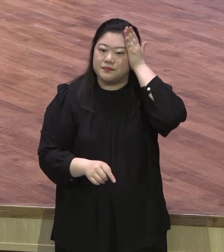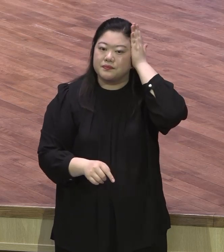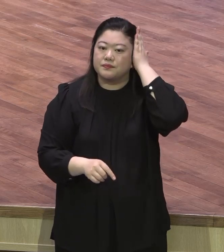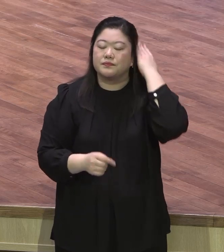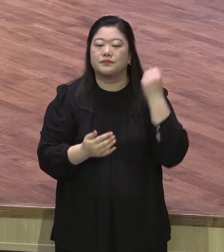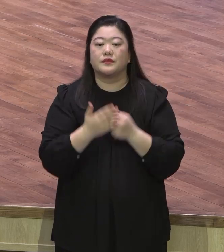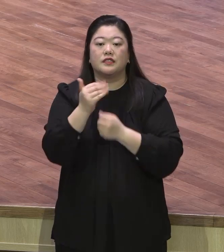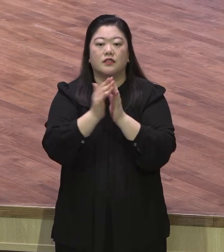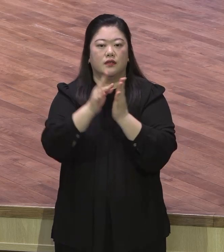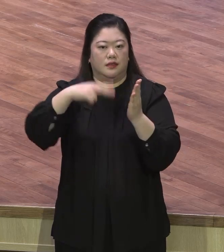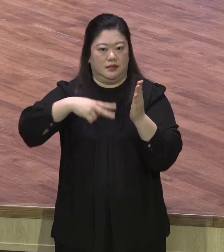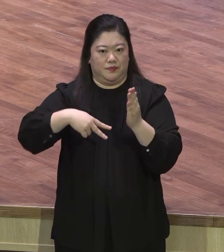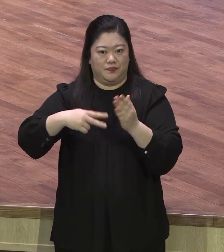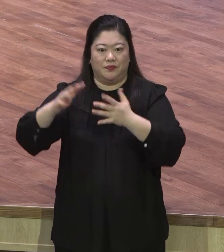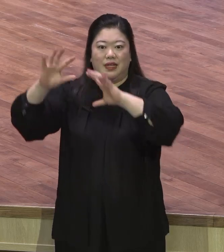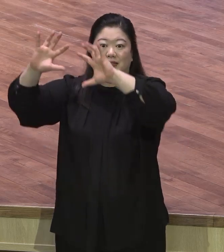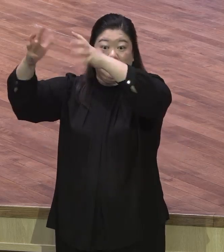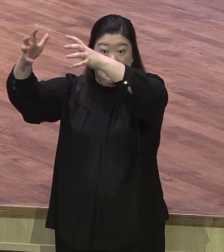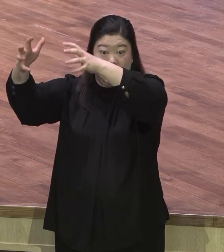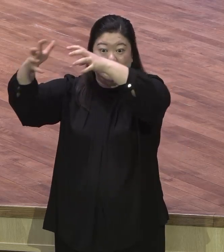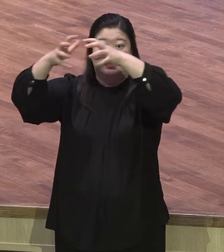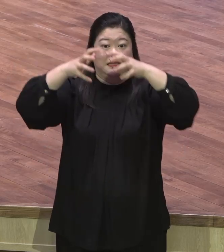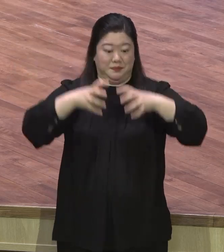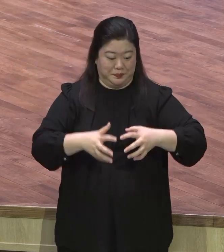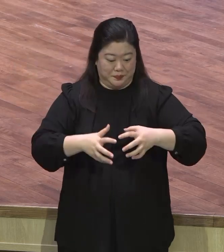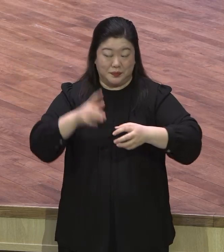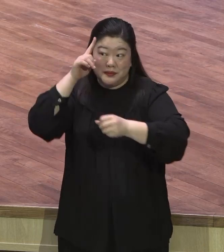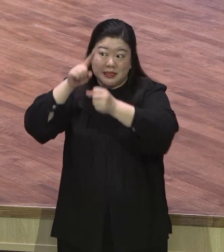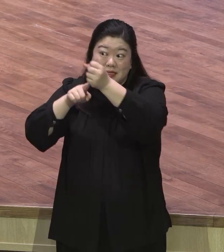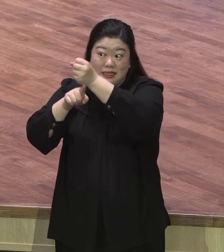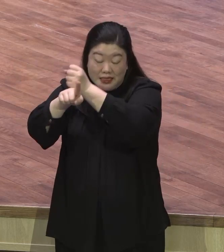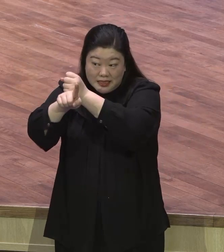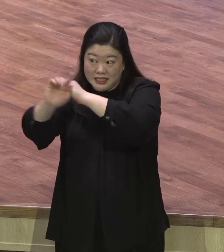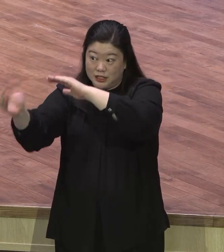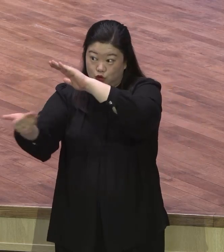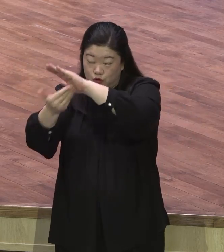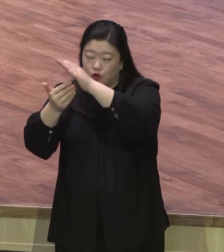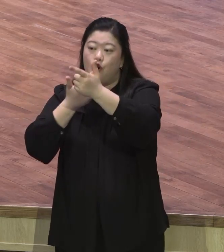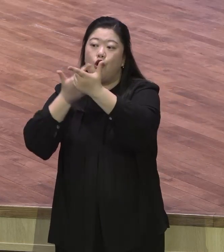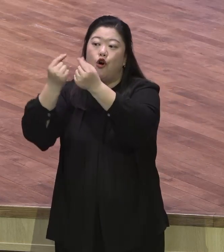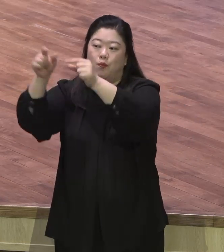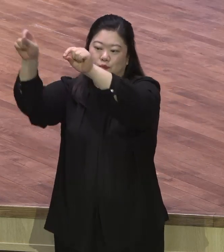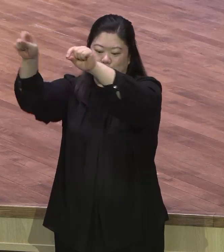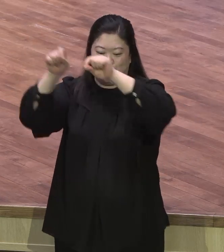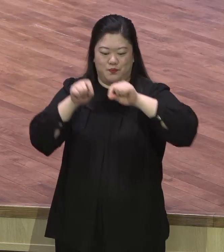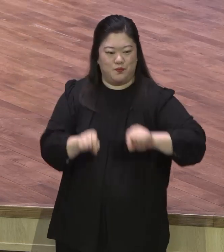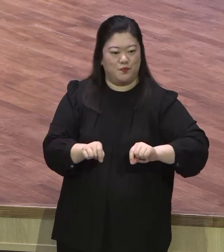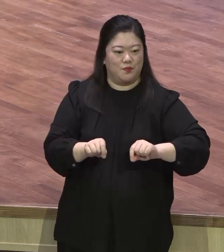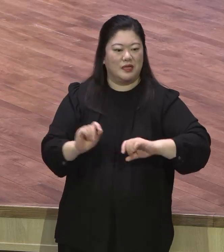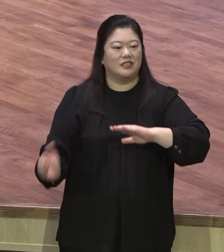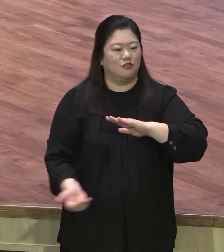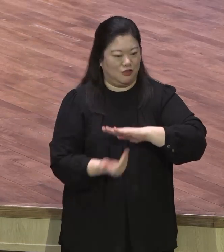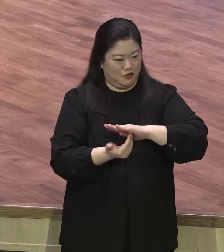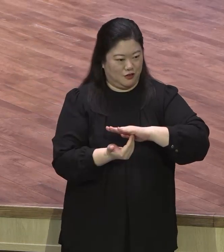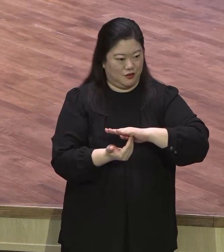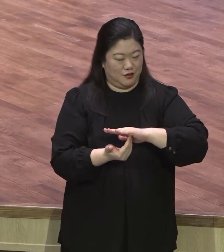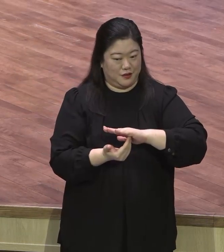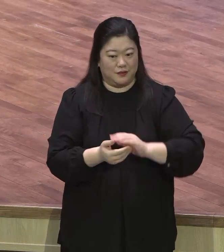임하오시며 뜻이 하늘에 이루어진 것 같이 땅에서도 이루어지다 뜻이